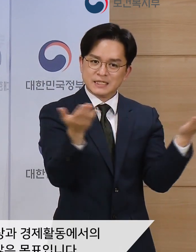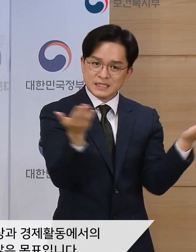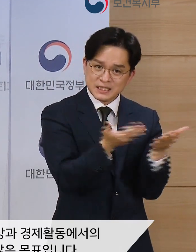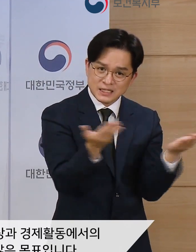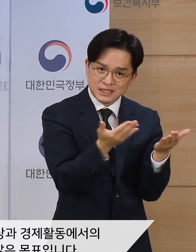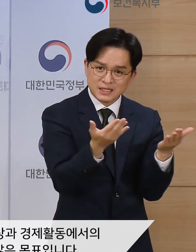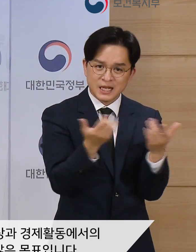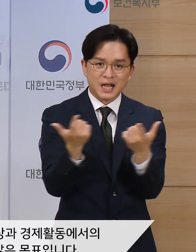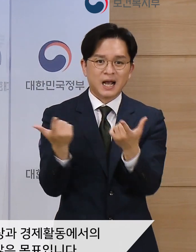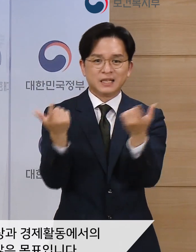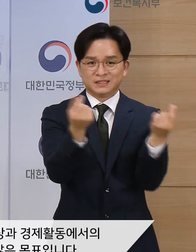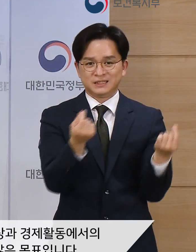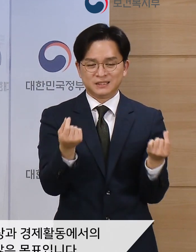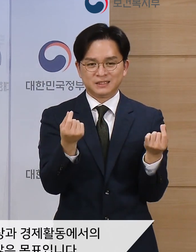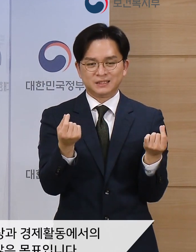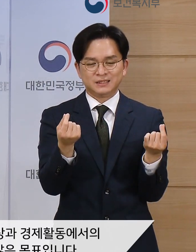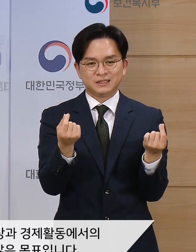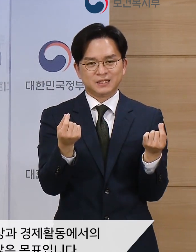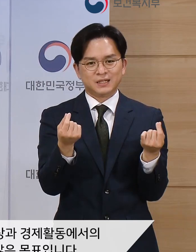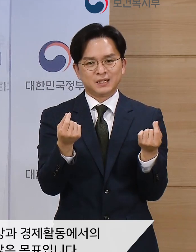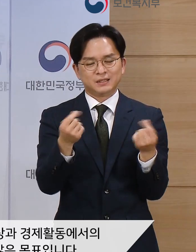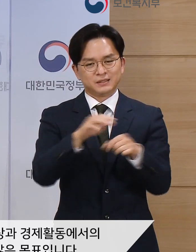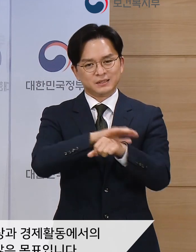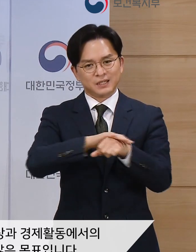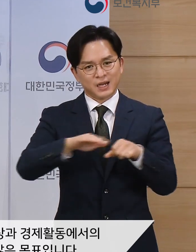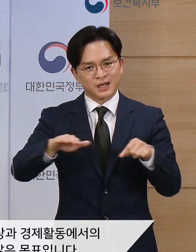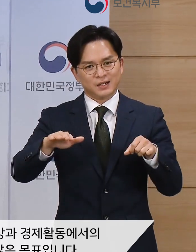목표를 달성하는 것은 쉽지 않은 목표입니다.